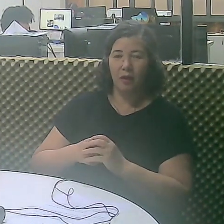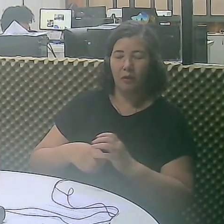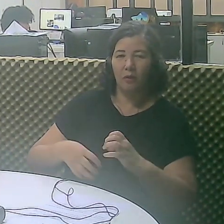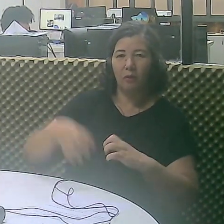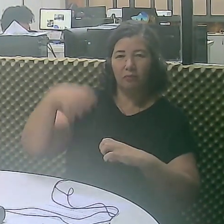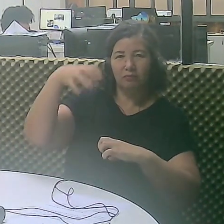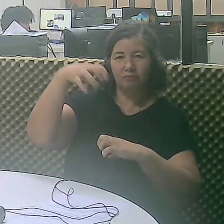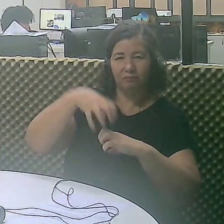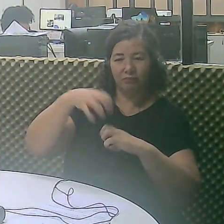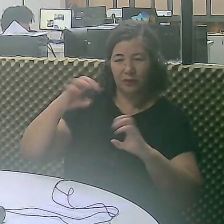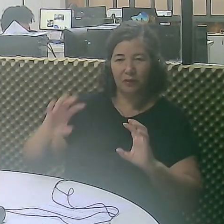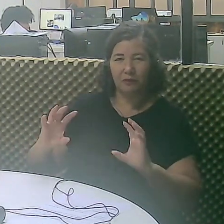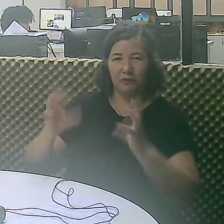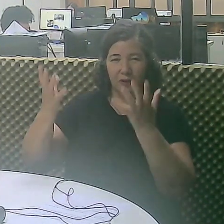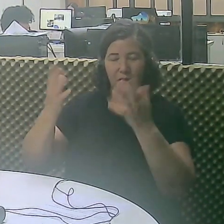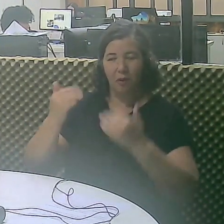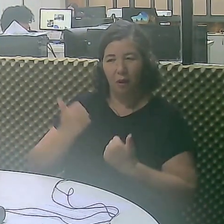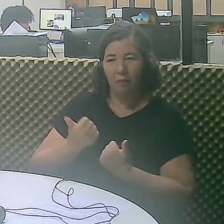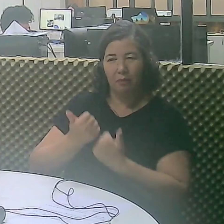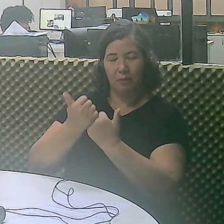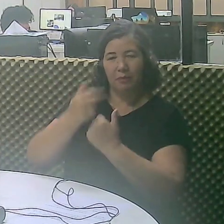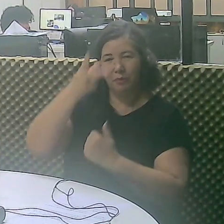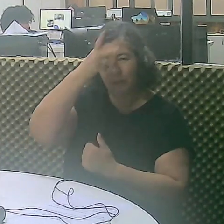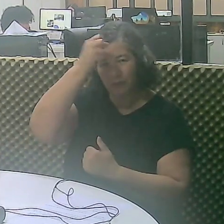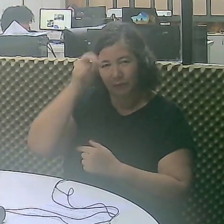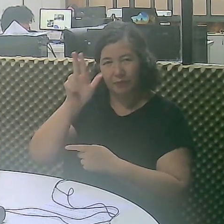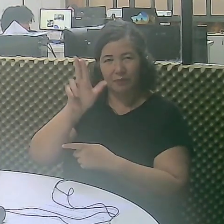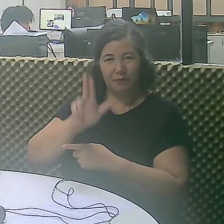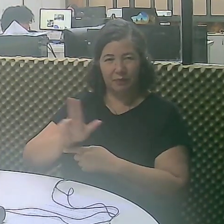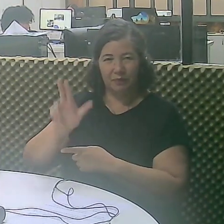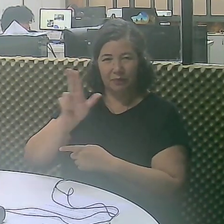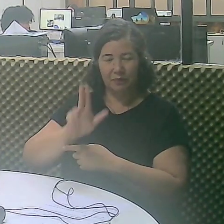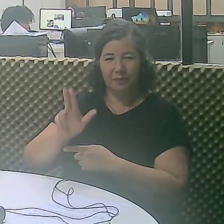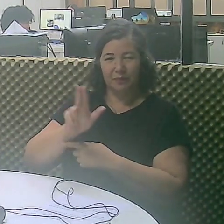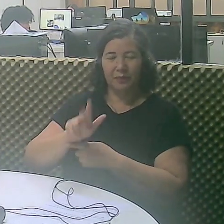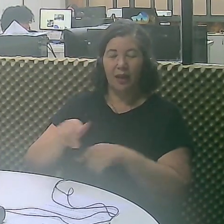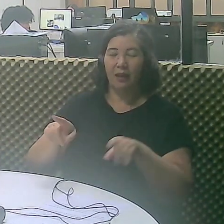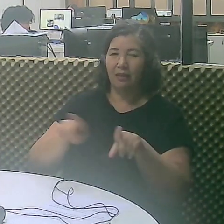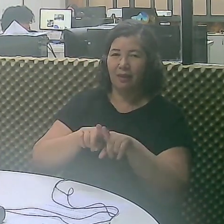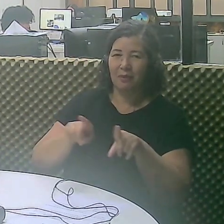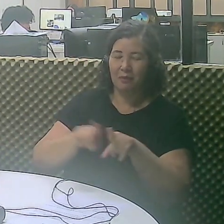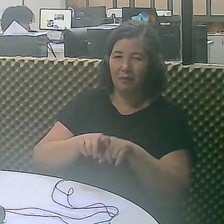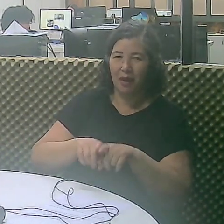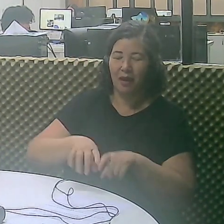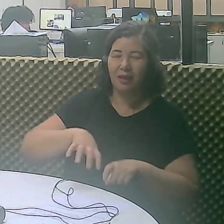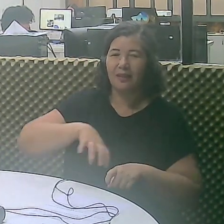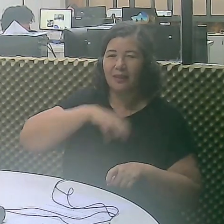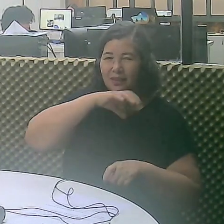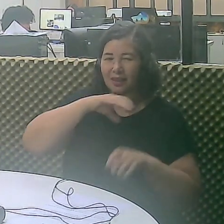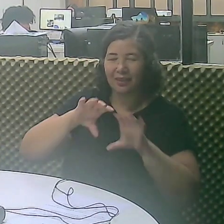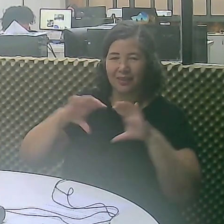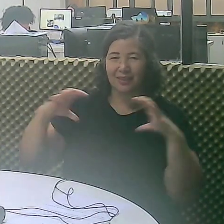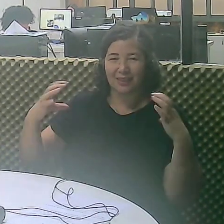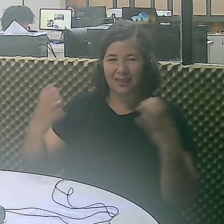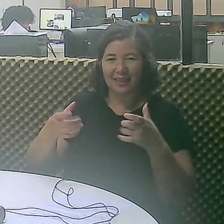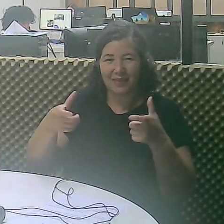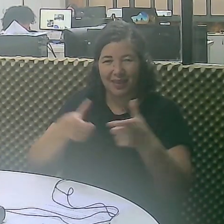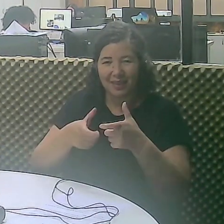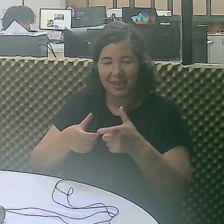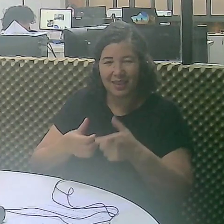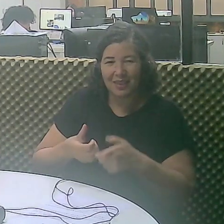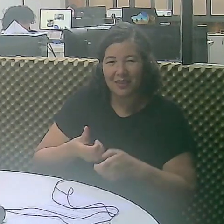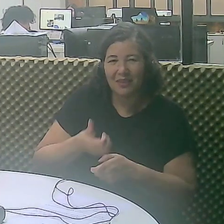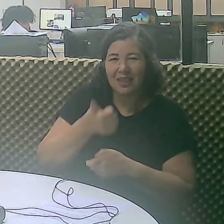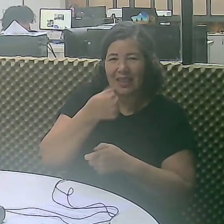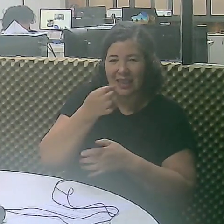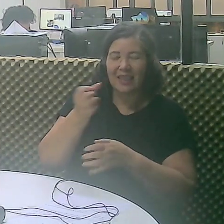do Congado com apoio da Prefeitura de Uberlândia. E ainda, a Arena Sabiazinho completa 16 anos nesta